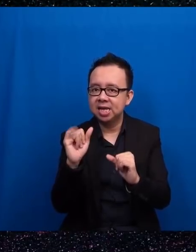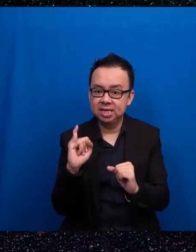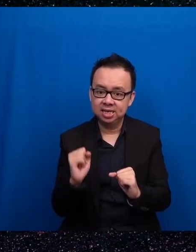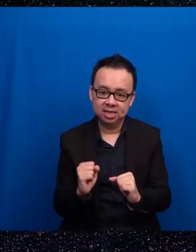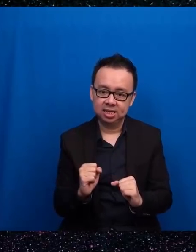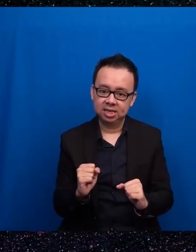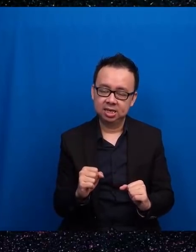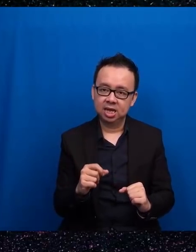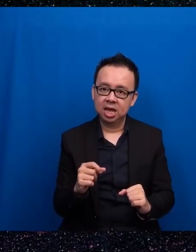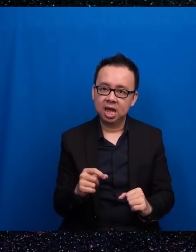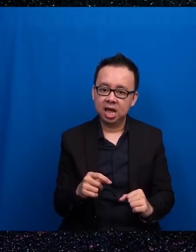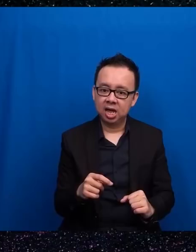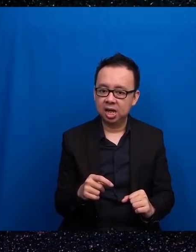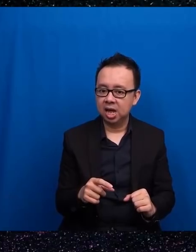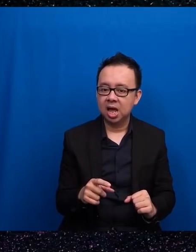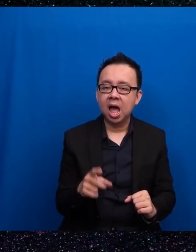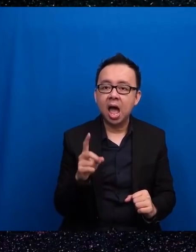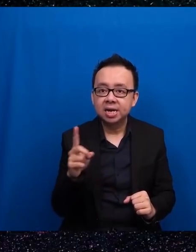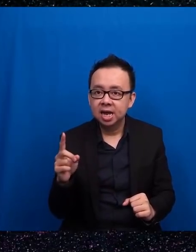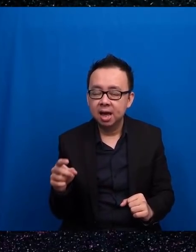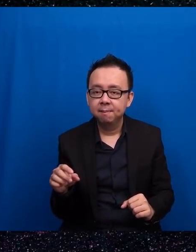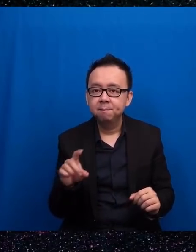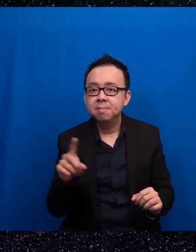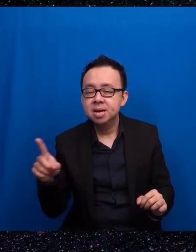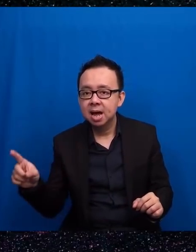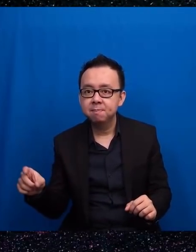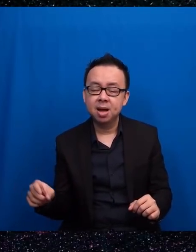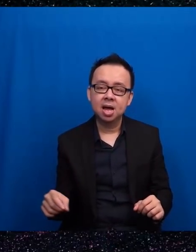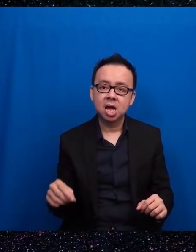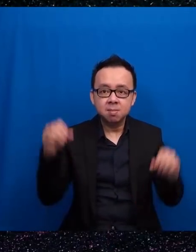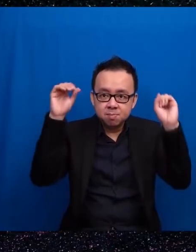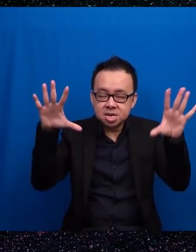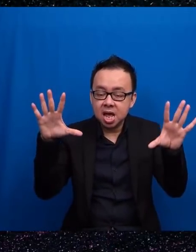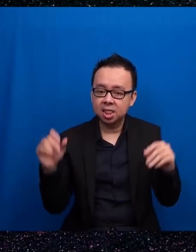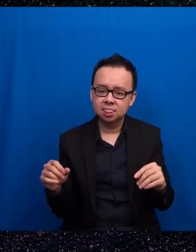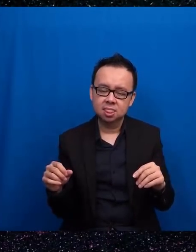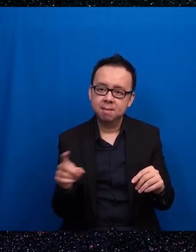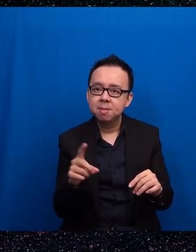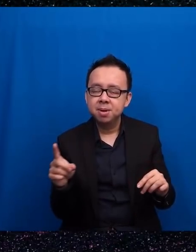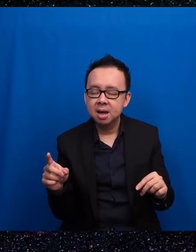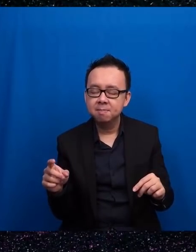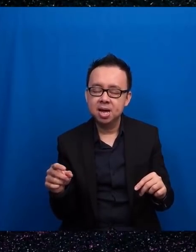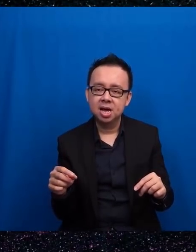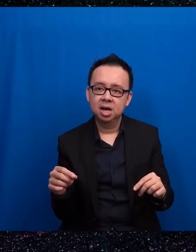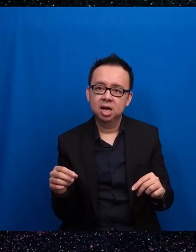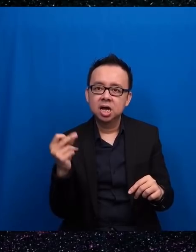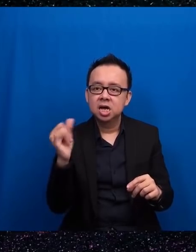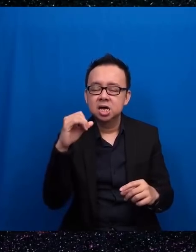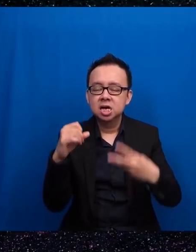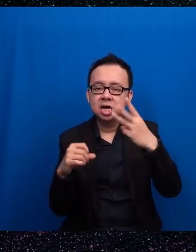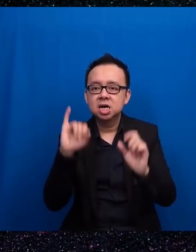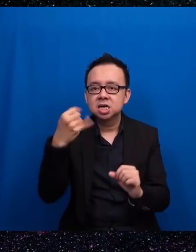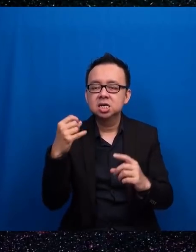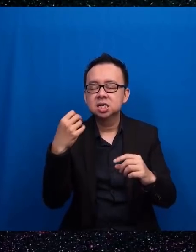ada beberapa pekerjaan, beberapa rezeki, beberapa proyek yang tidak diberikan kepada Anda karena Anda menang tender atau